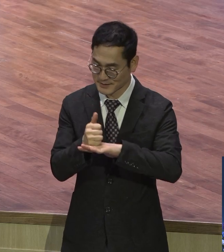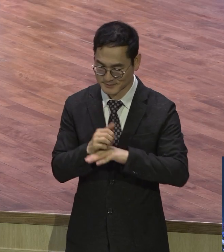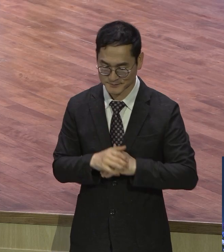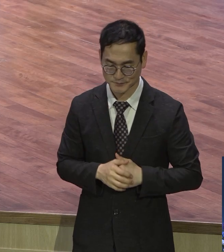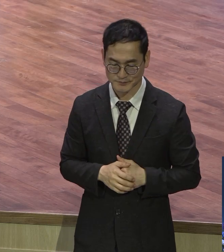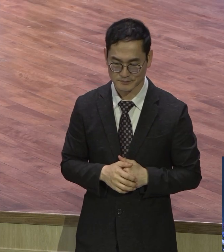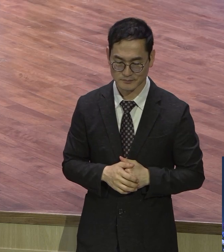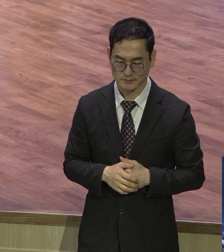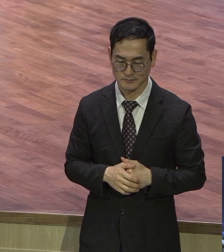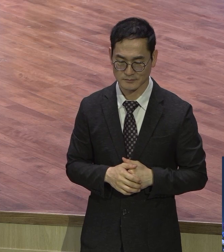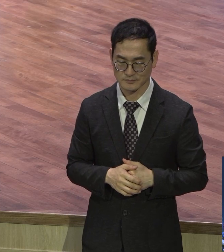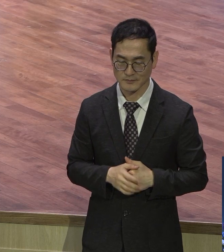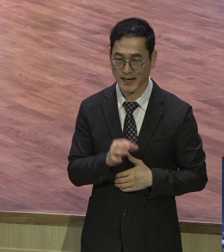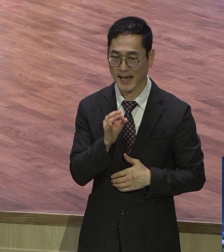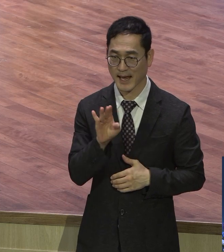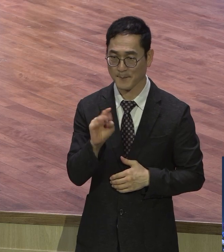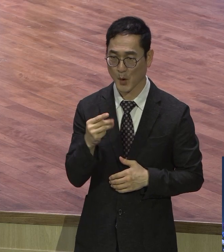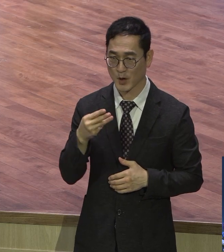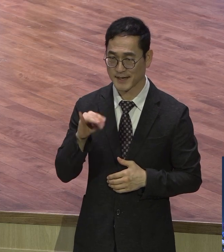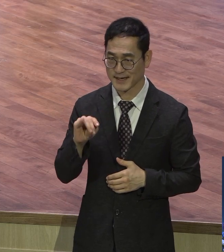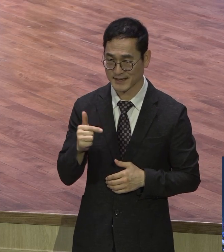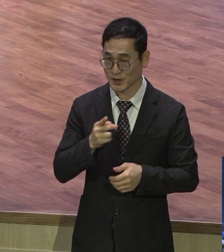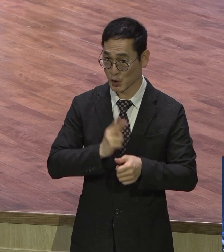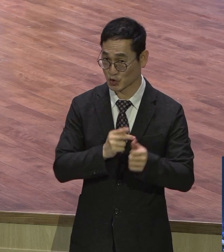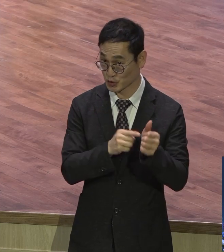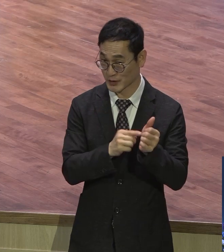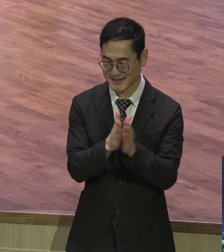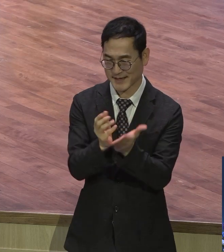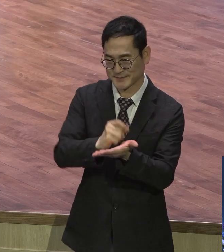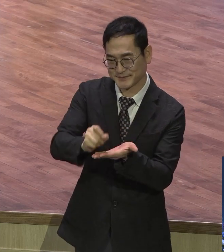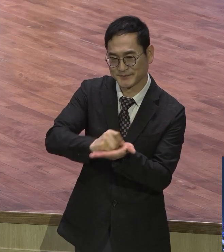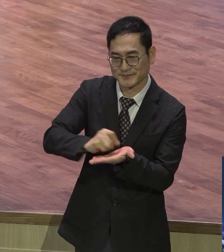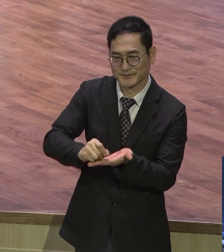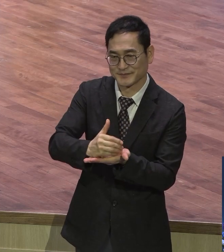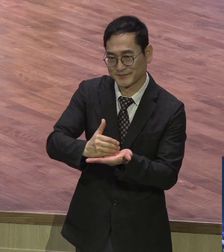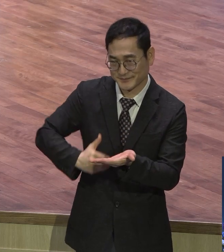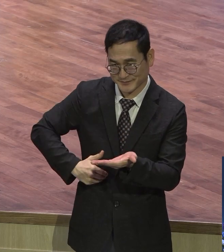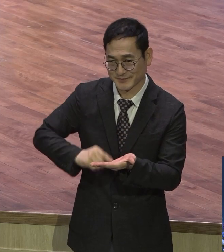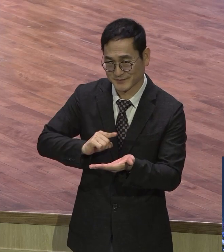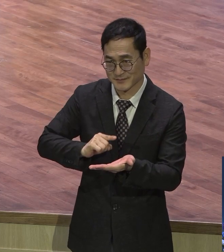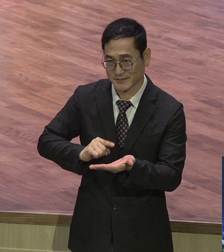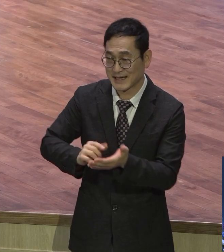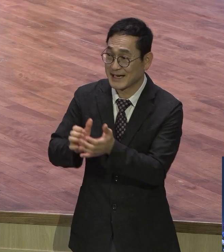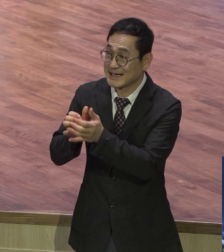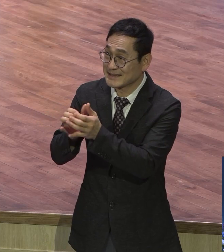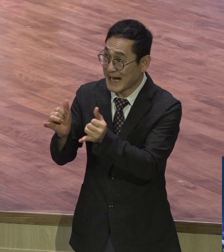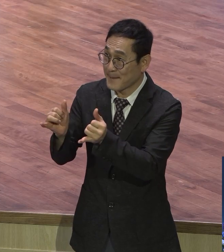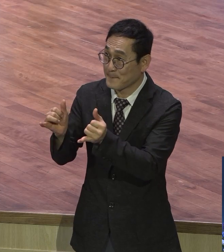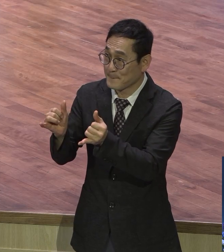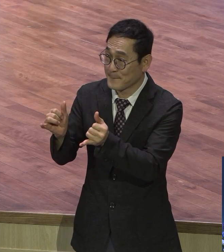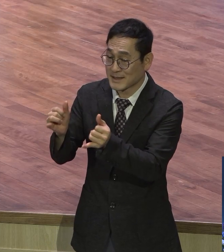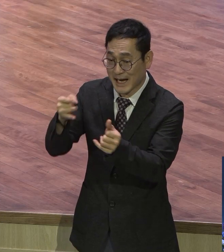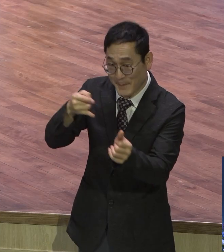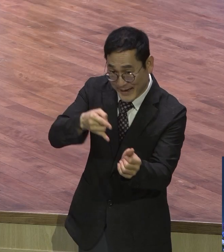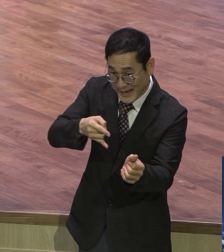루이 에블리 교수가 쓴 책이 있는데 사람에게 비는 하나님이란 책이에요